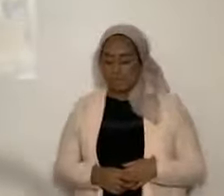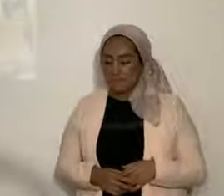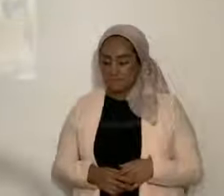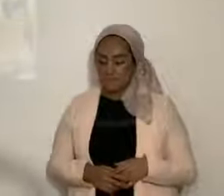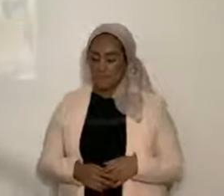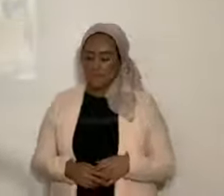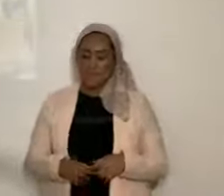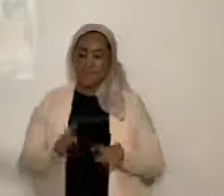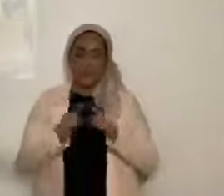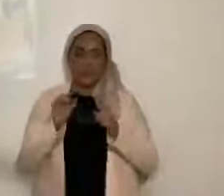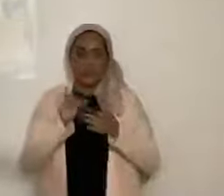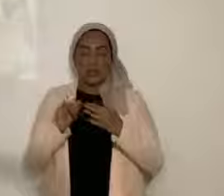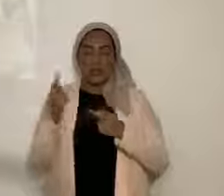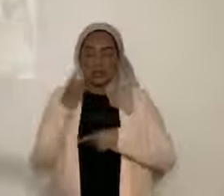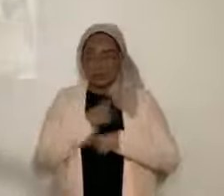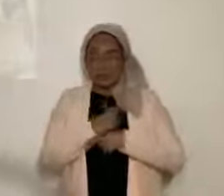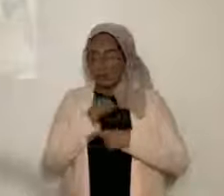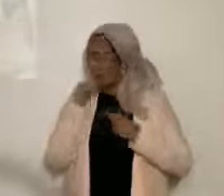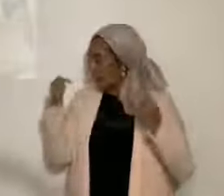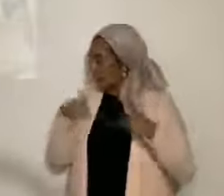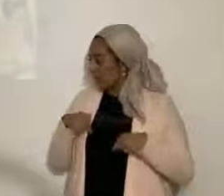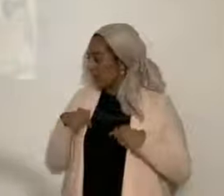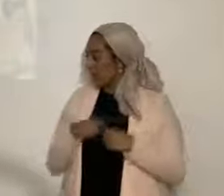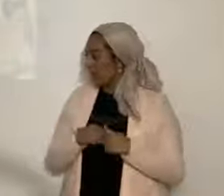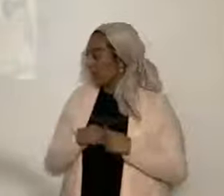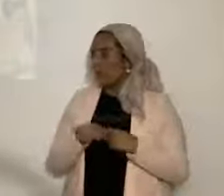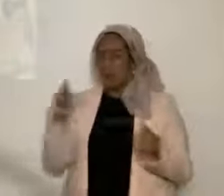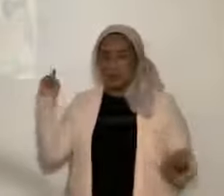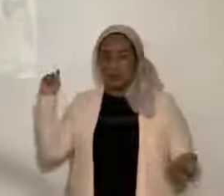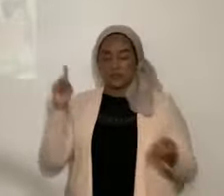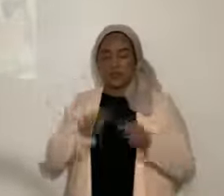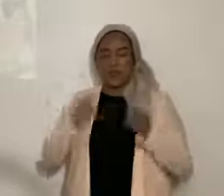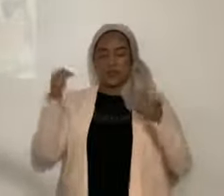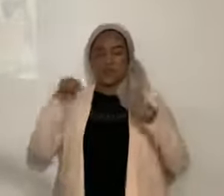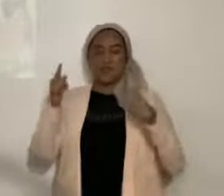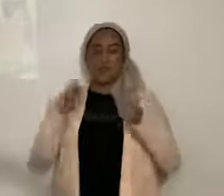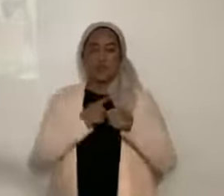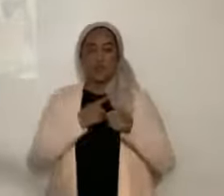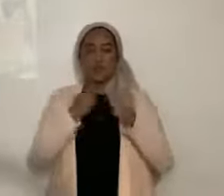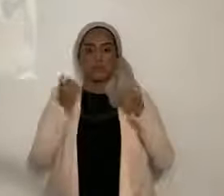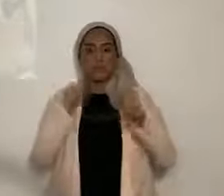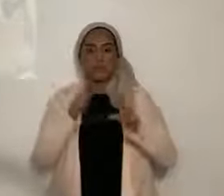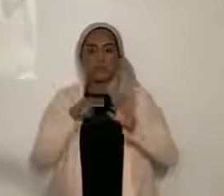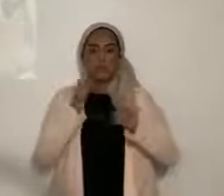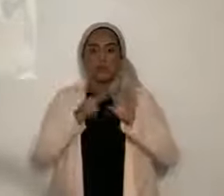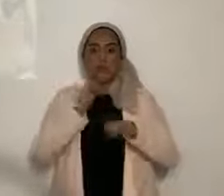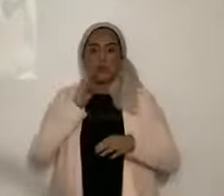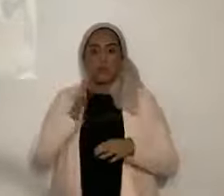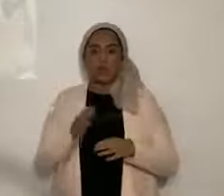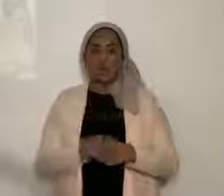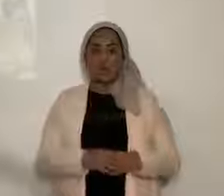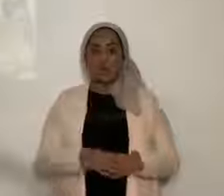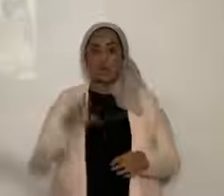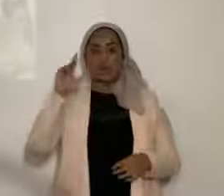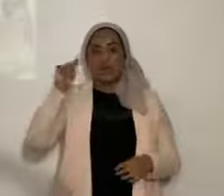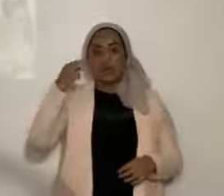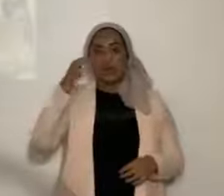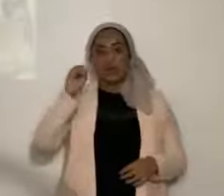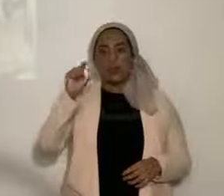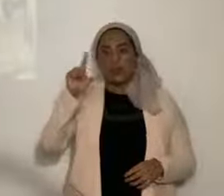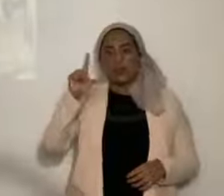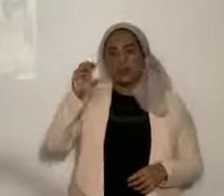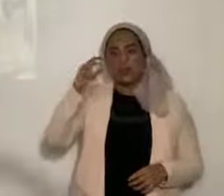pero ese día no vendrá hasta que venga primero la apostasía. Los tesalonicenses,